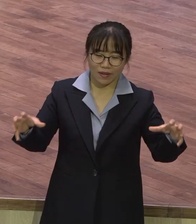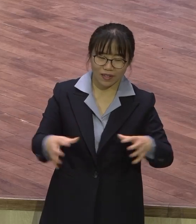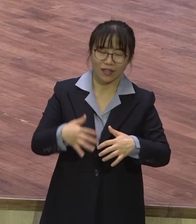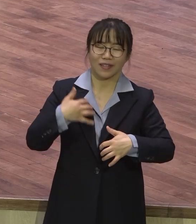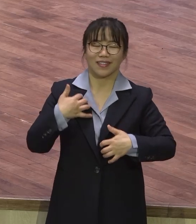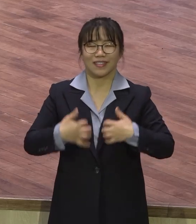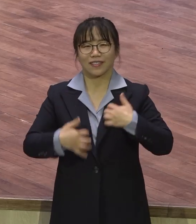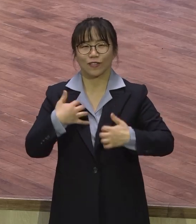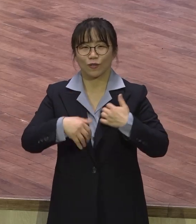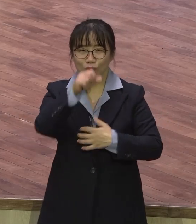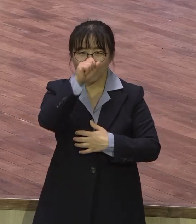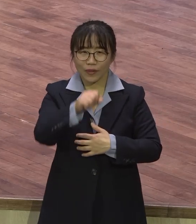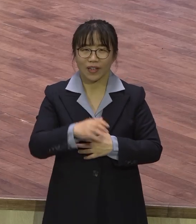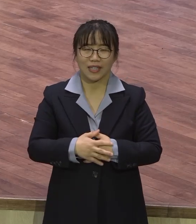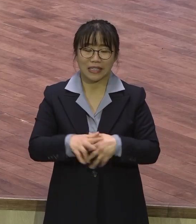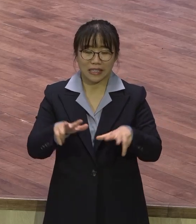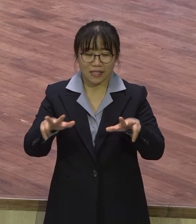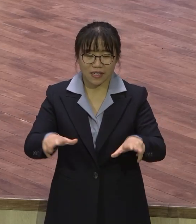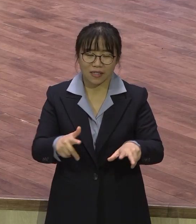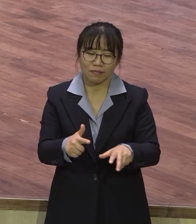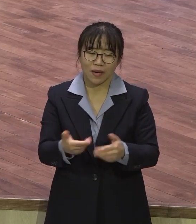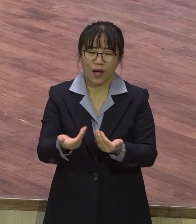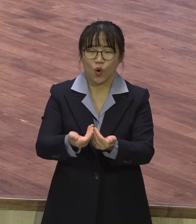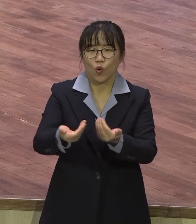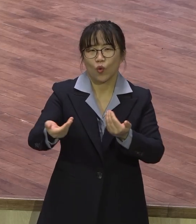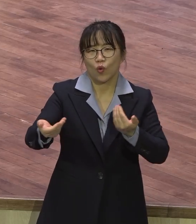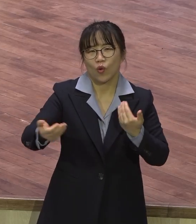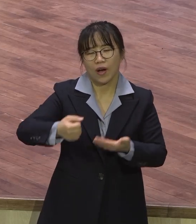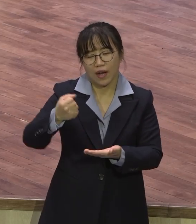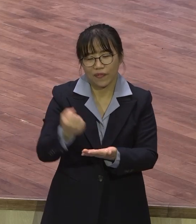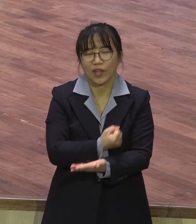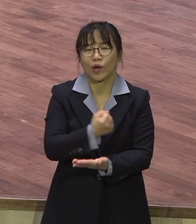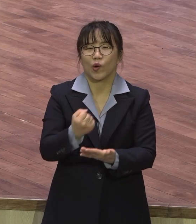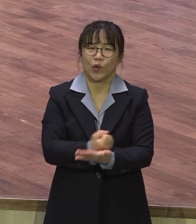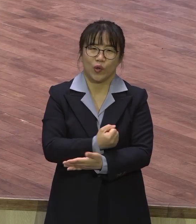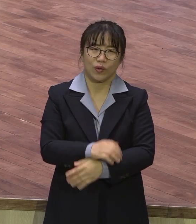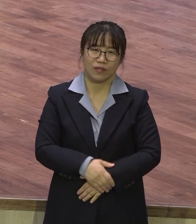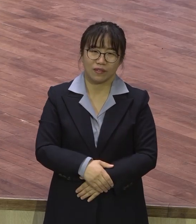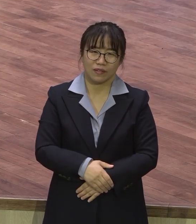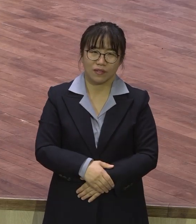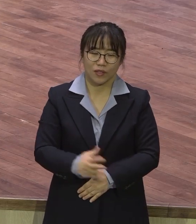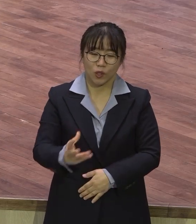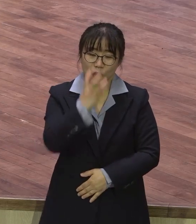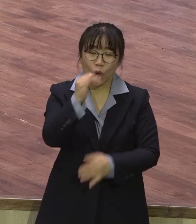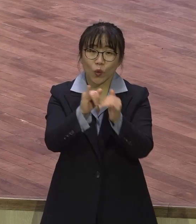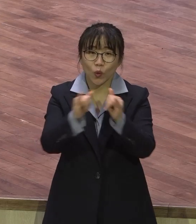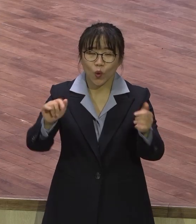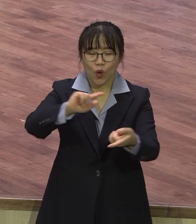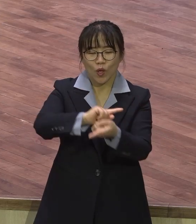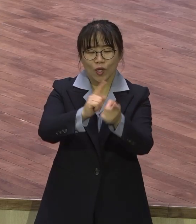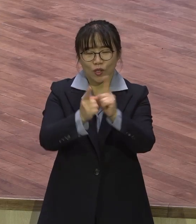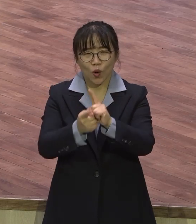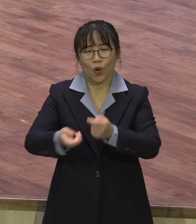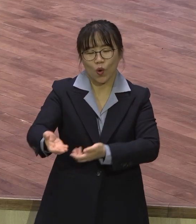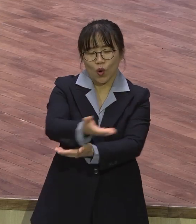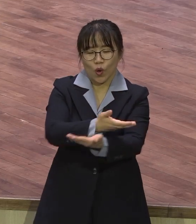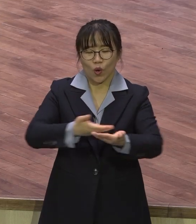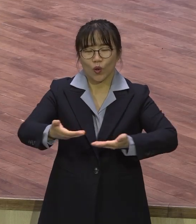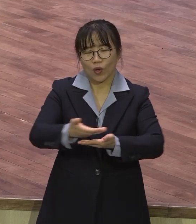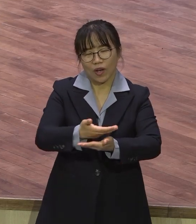함께 못하고 있는 이런 상황 얼마나 안타깝습니까 성도관의 교제가 이렇게 중요한 줄 몰랐죠